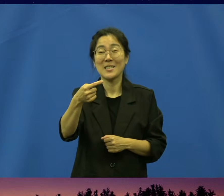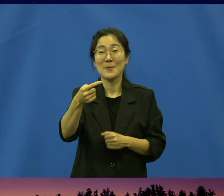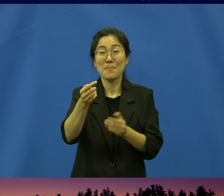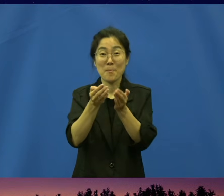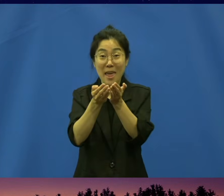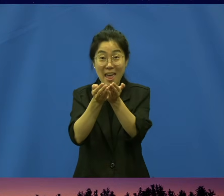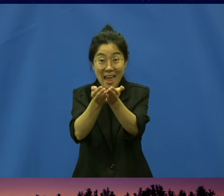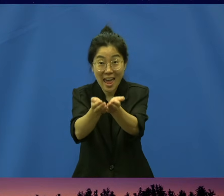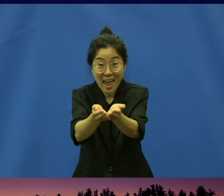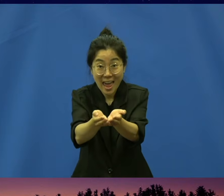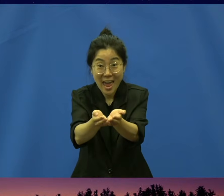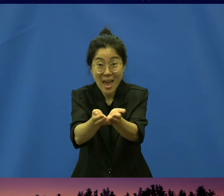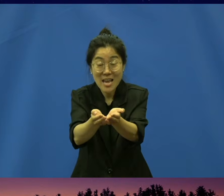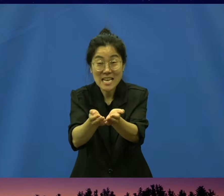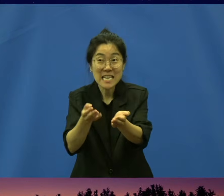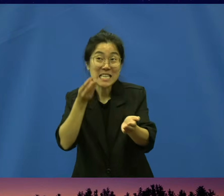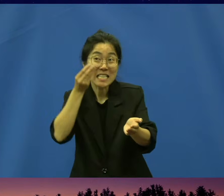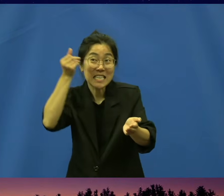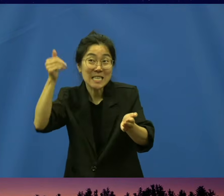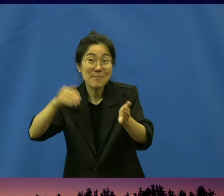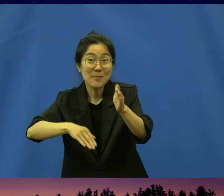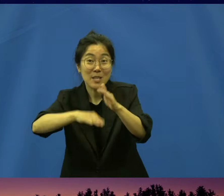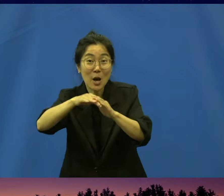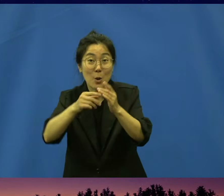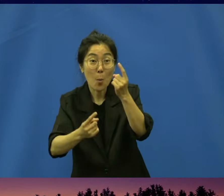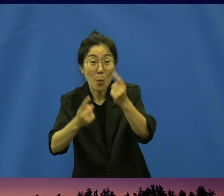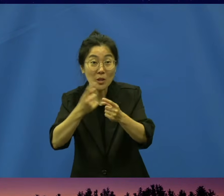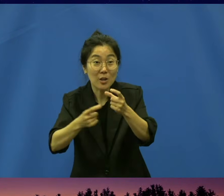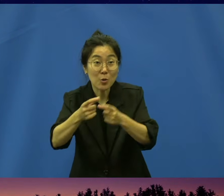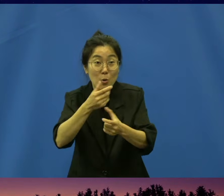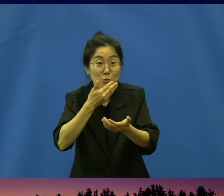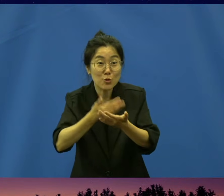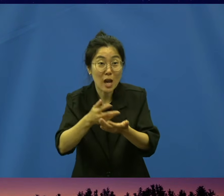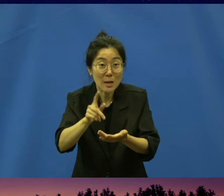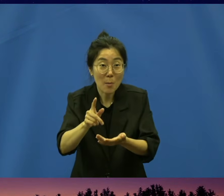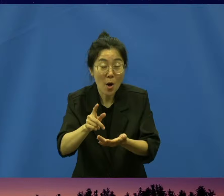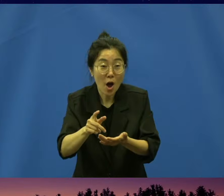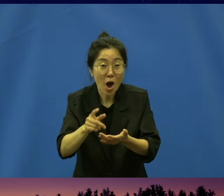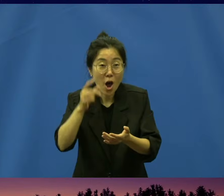것입니다. 그게 제 책임이에요.